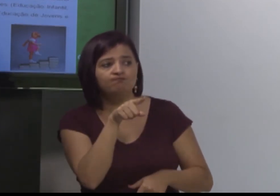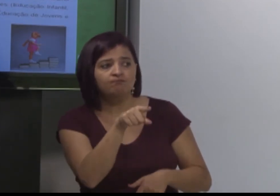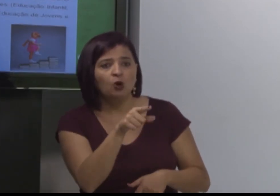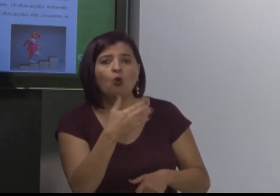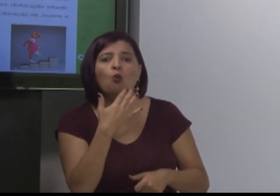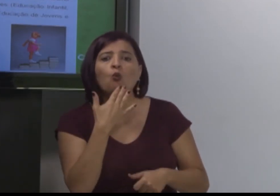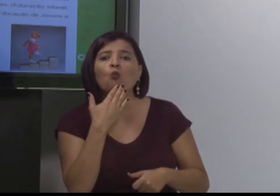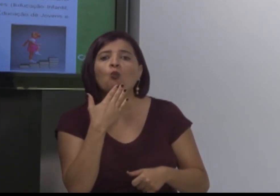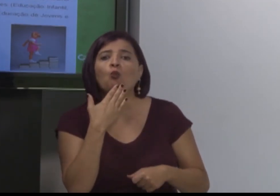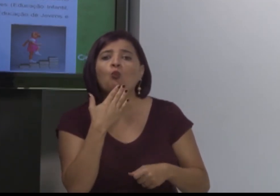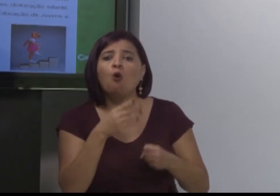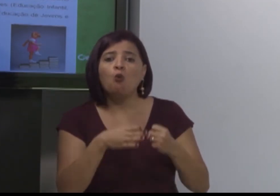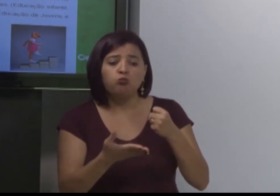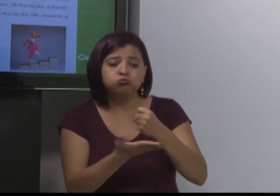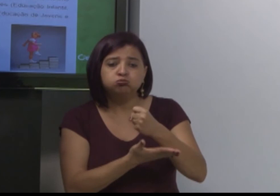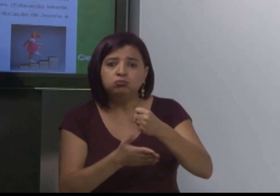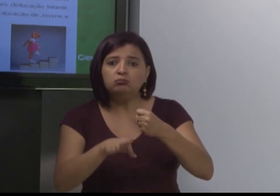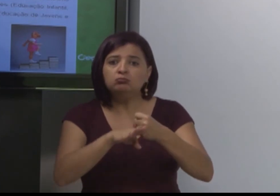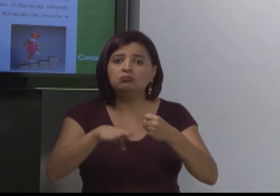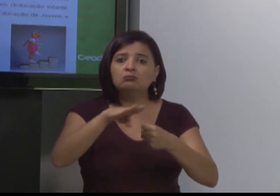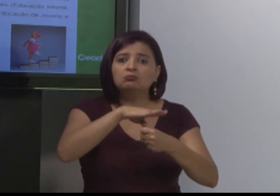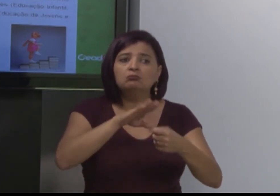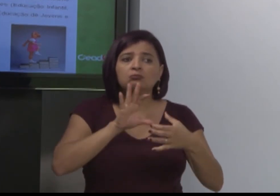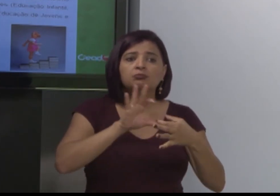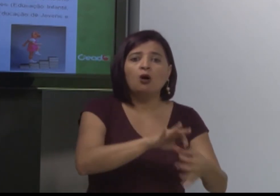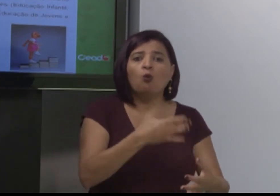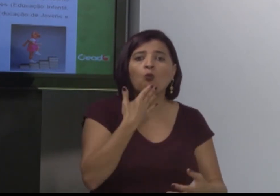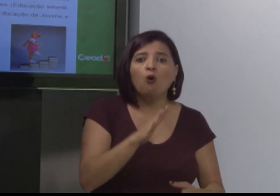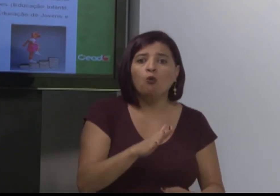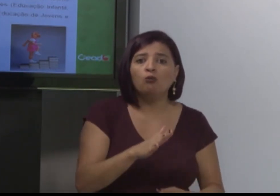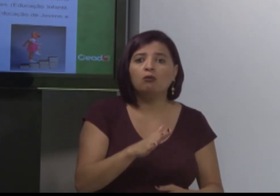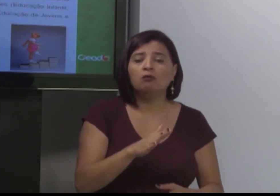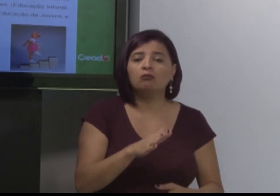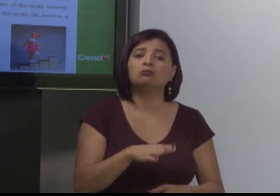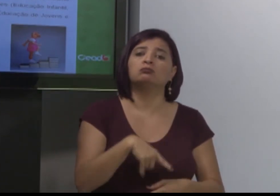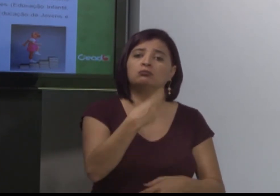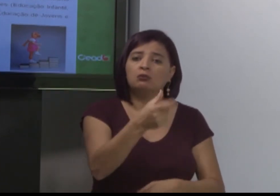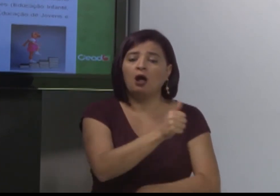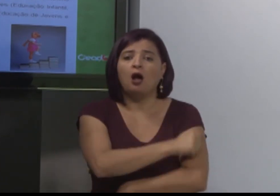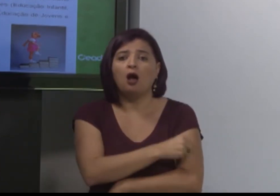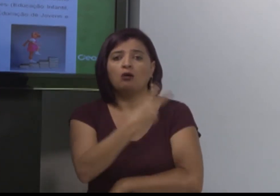O 1, qual o nível linguístico? Básico, intermediário, avançado?